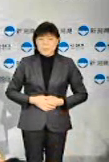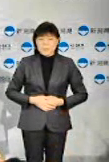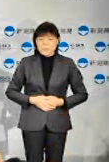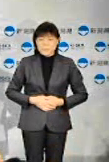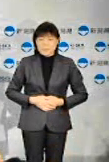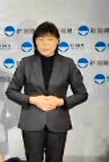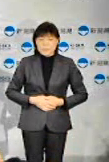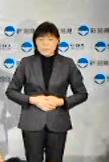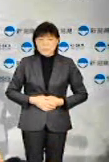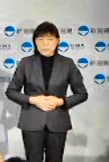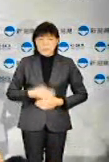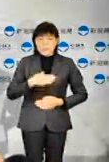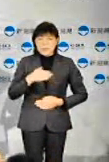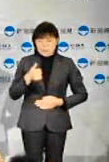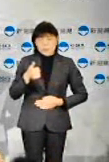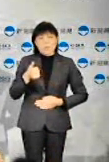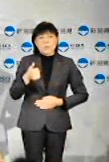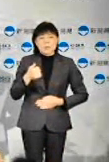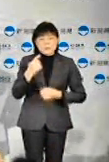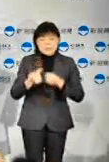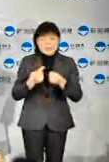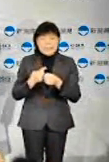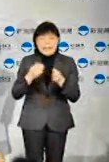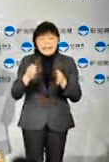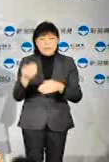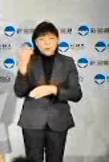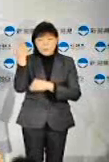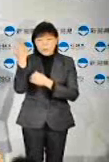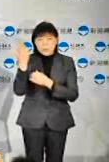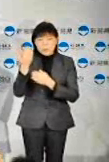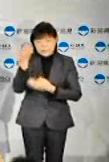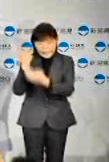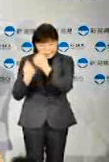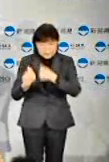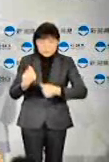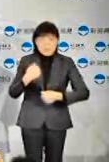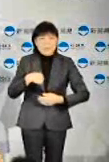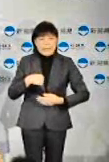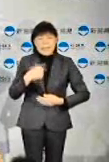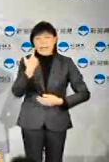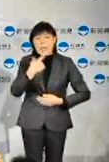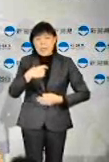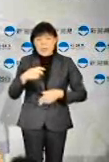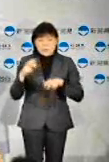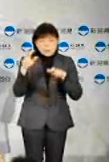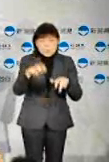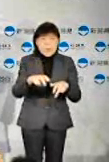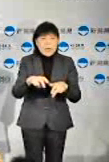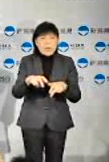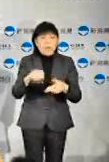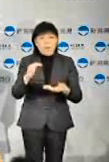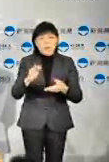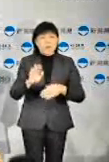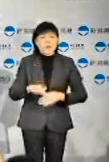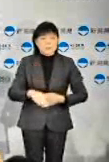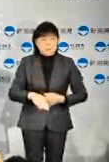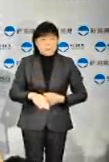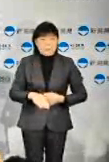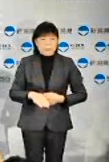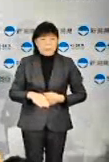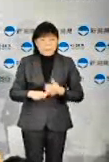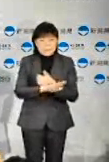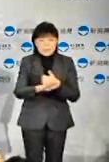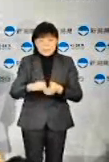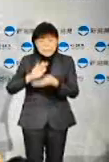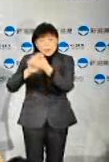江です。つい先ほどの1年の振り返りの中で熊の話もあったかと思うんですけれども、昨日環境省の方